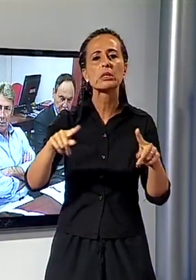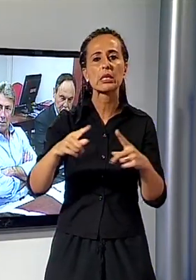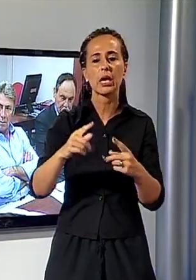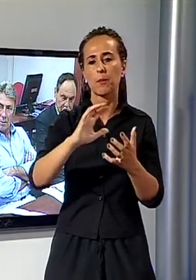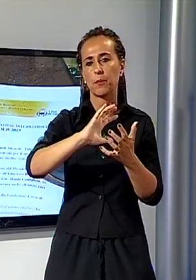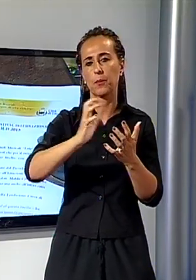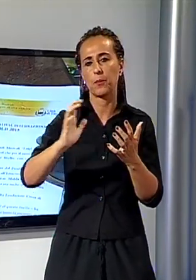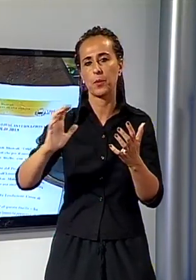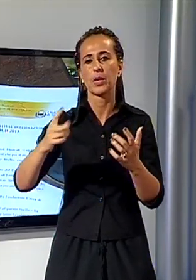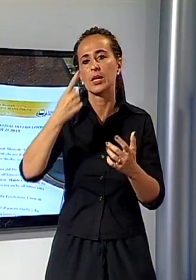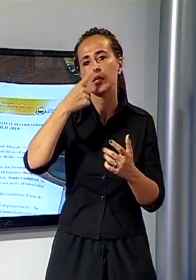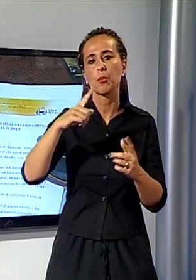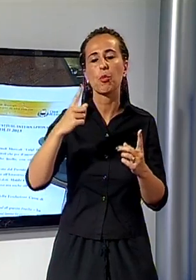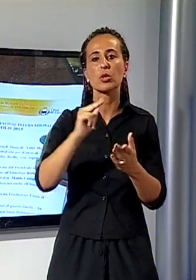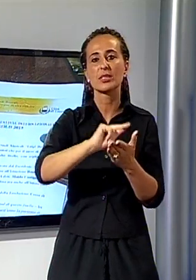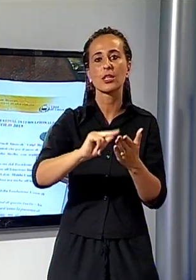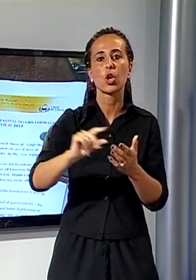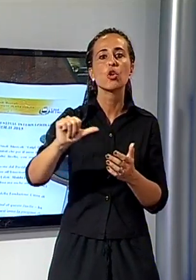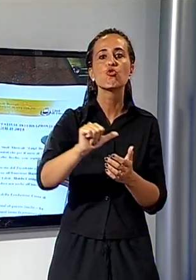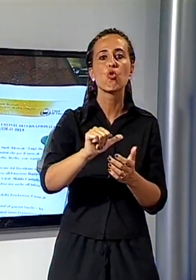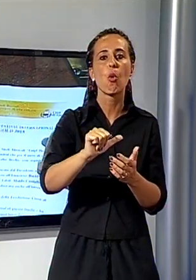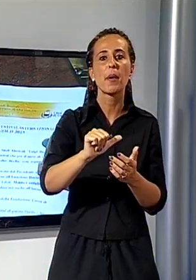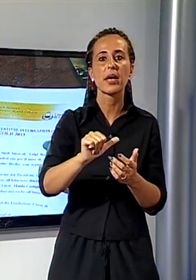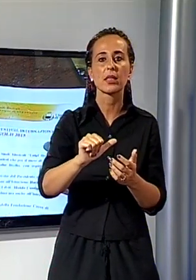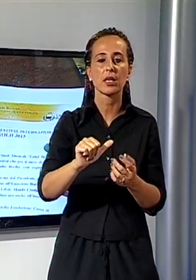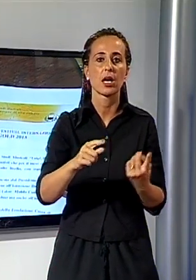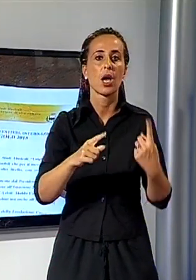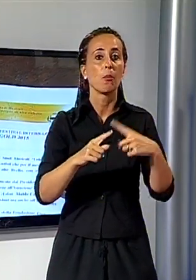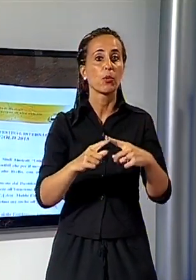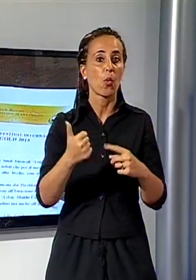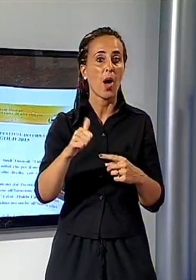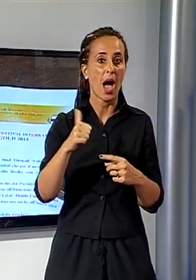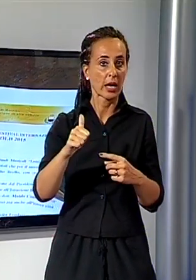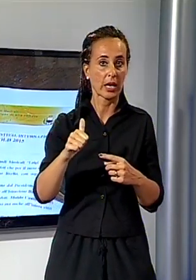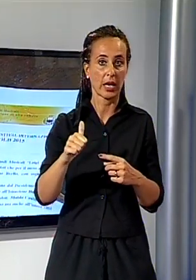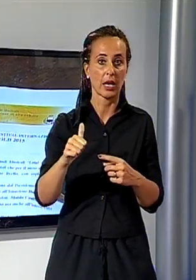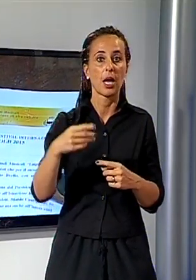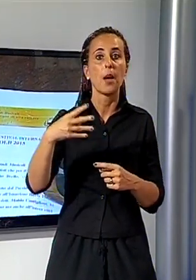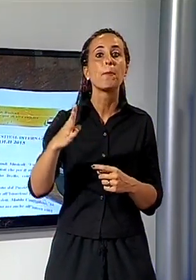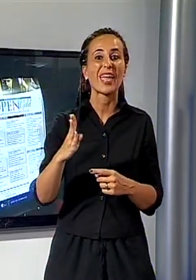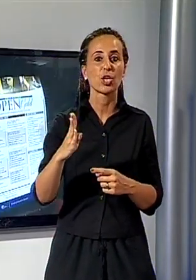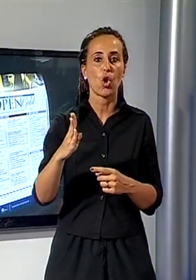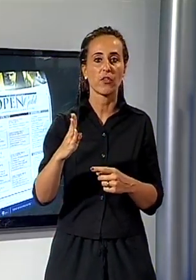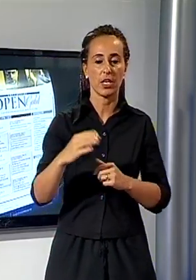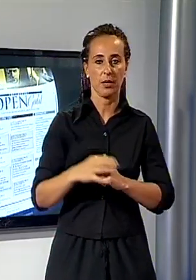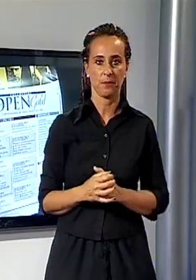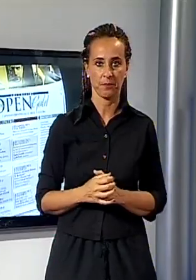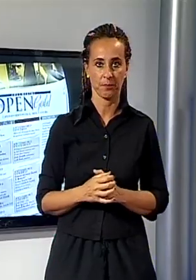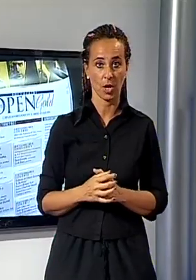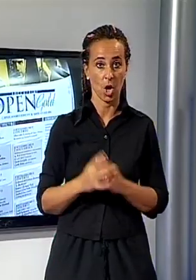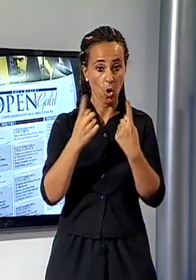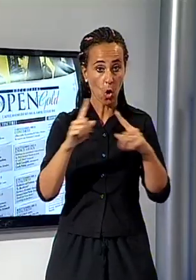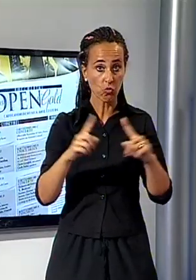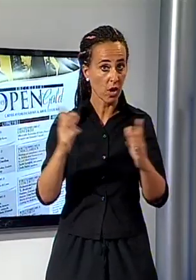presentata dal direttore del Boccherini Giampaolo Mazzoli, dal presidente Paolo Cattani, dal sindaco Alessandro Tambellini e da